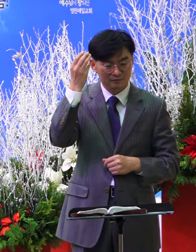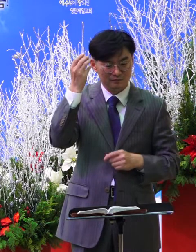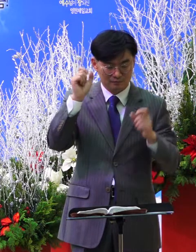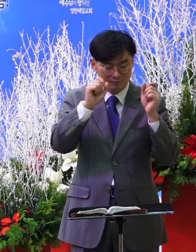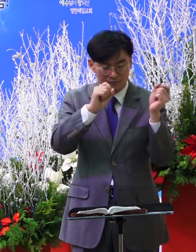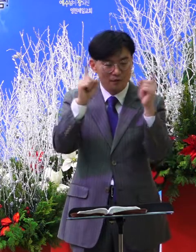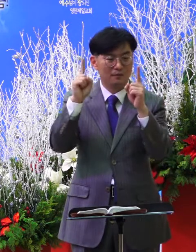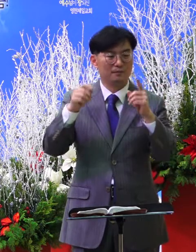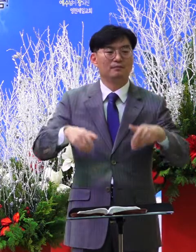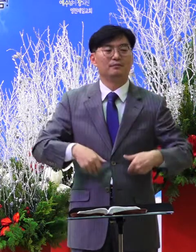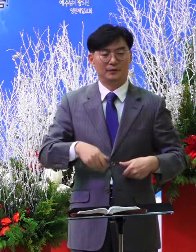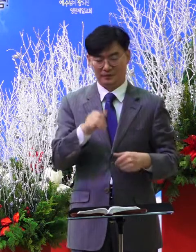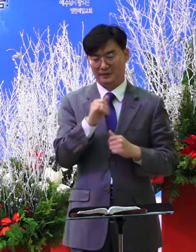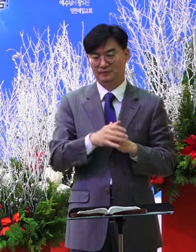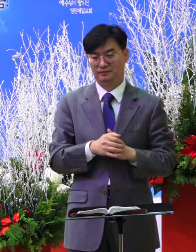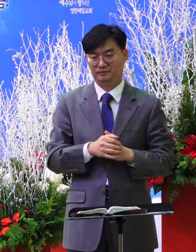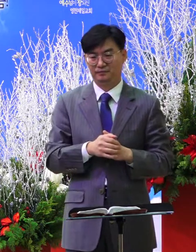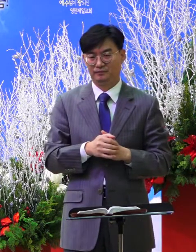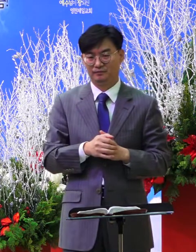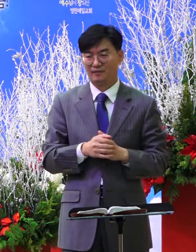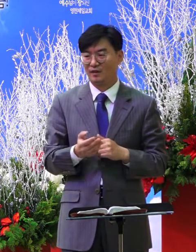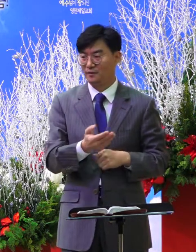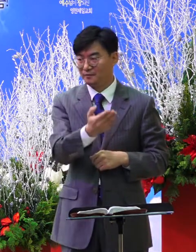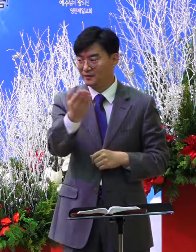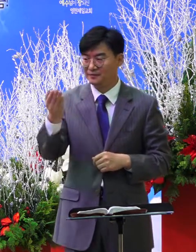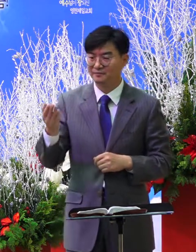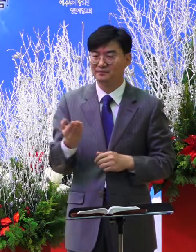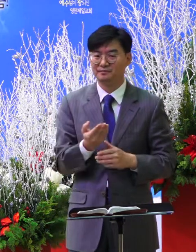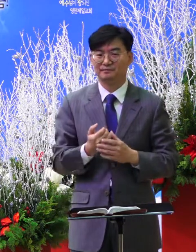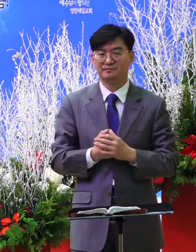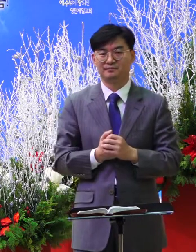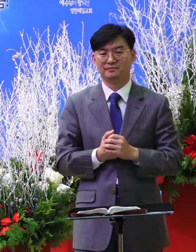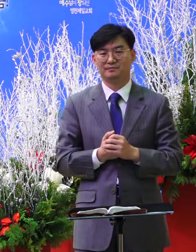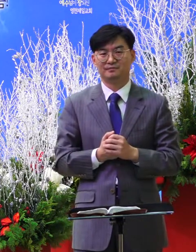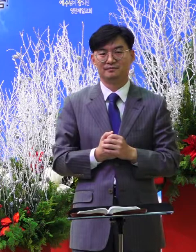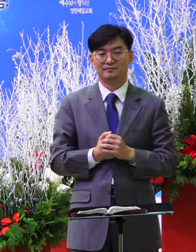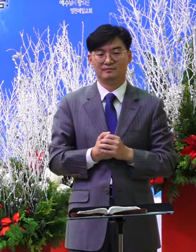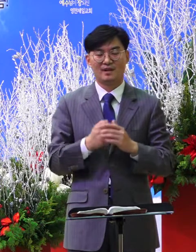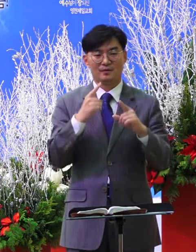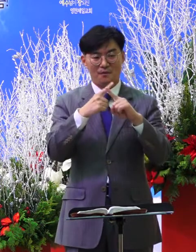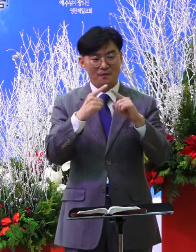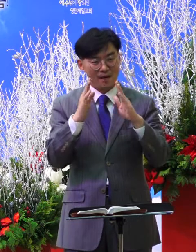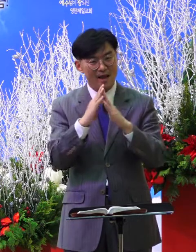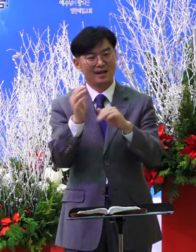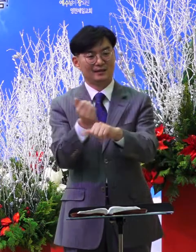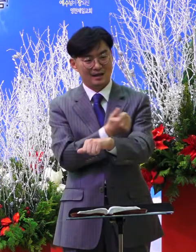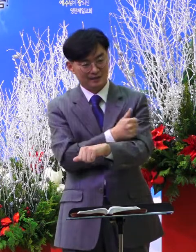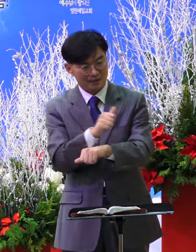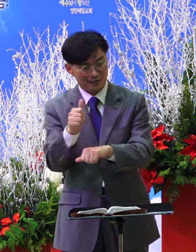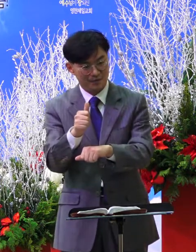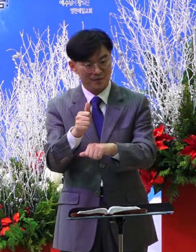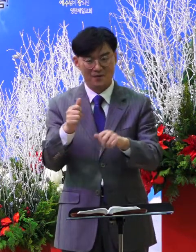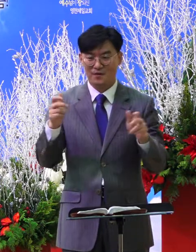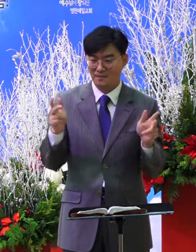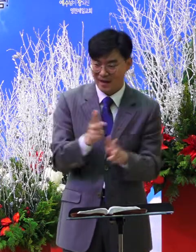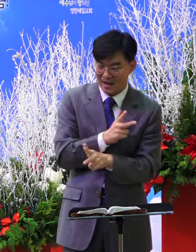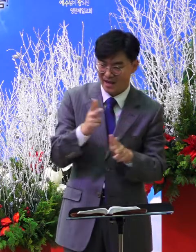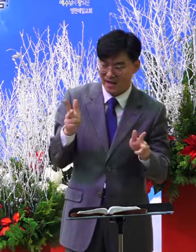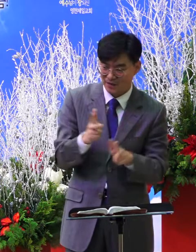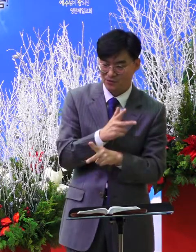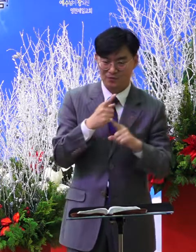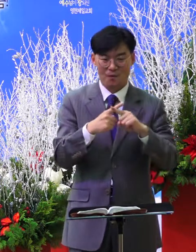사랑하는 여러분, 저와 여러분이 교회에 다니면서 또 매주 예배하면서